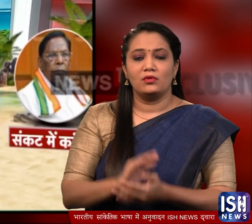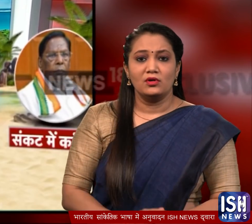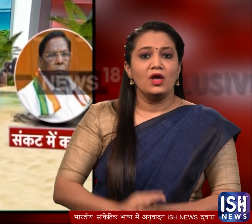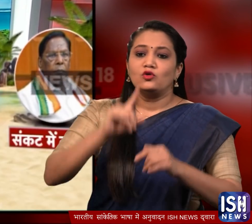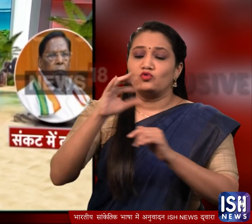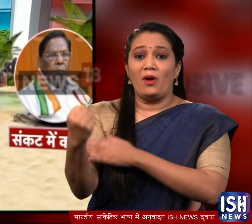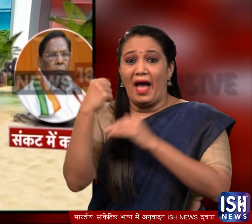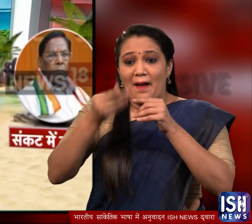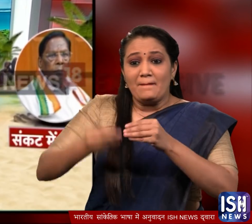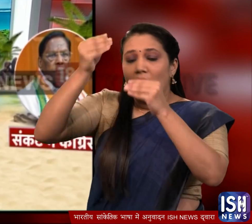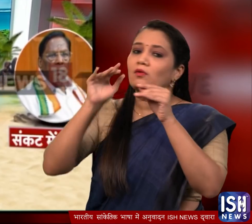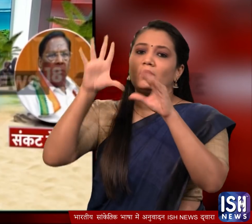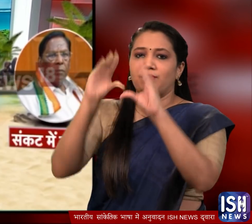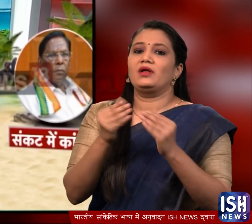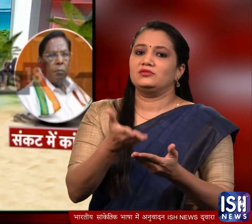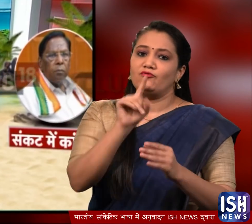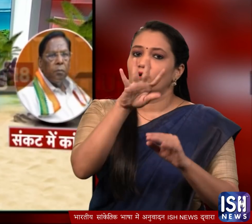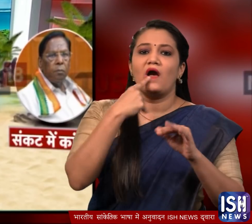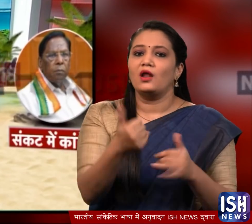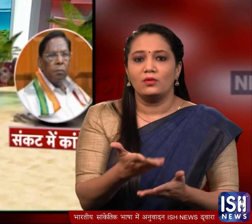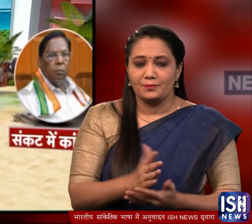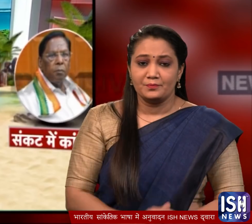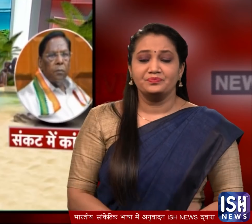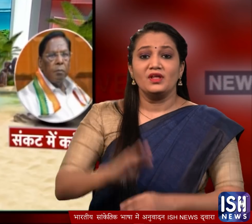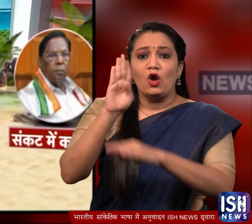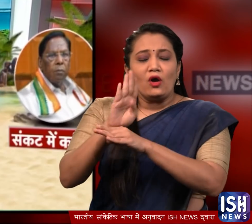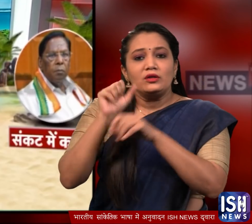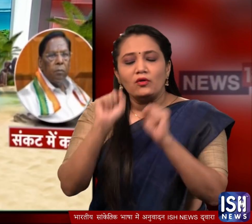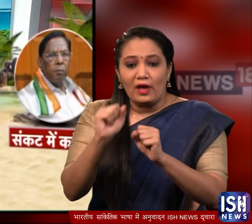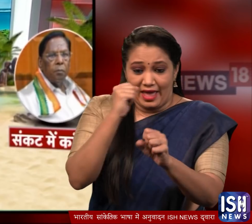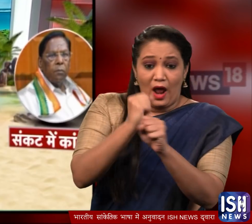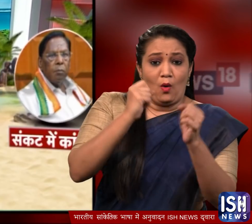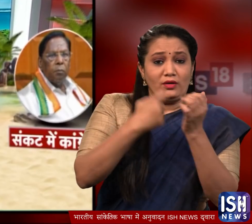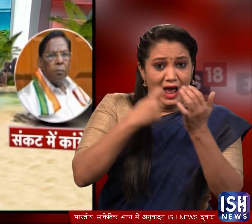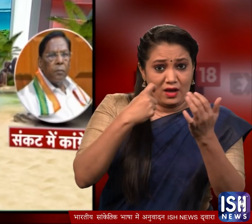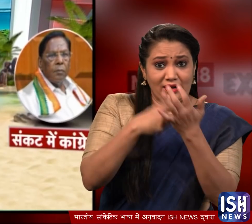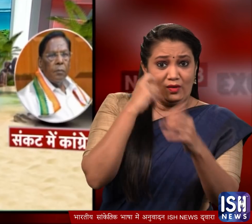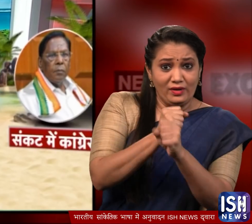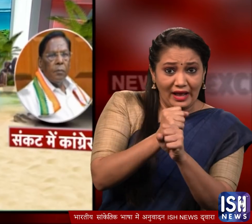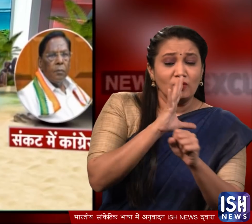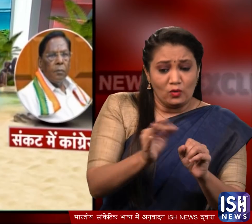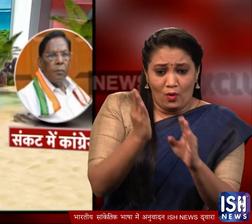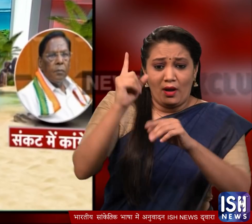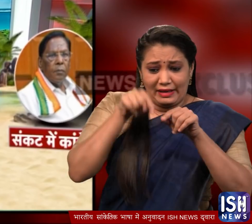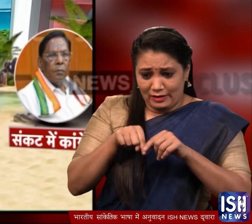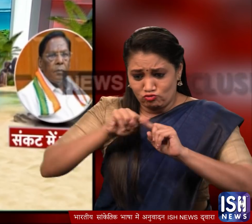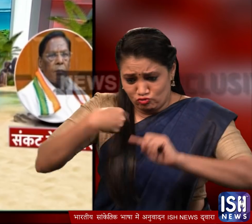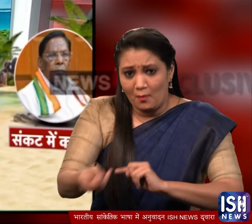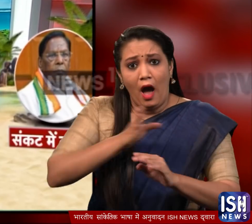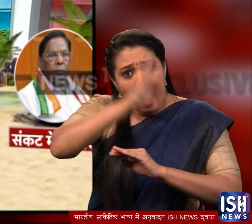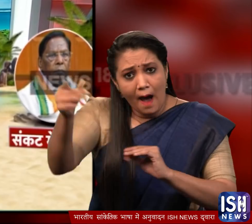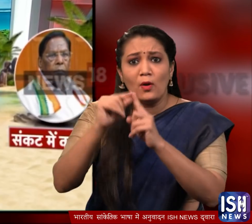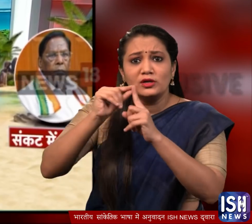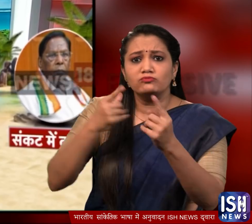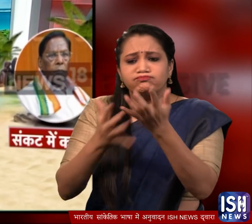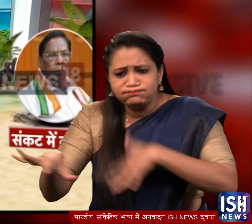समर्थन है, जो बहुमत के आंकड़े से एक कम है। हैरानी की बात यह कि कांग्रेस पर यह संकट राहुल गांधी के पुदुचेरी दौरे से ठीक एक दिन पहले आया।